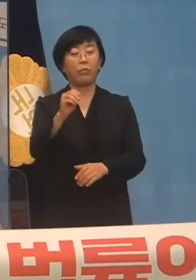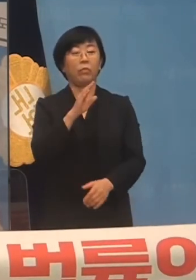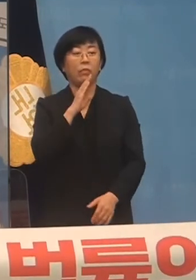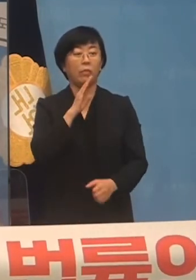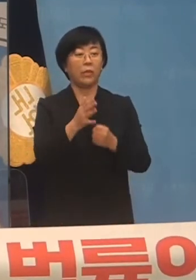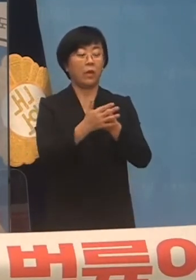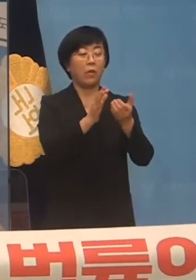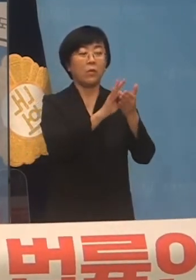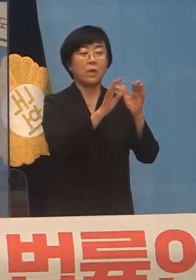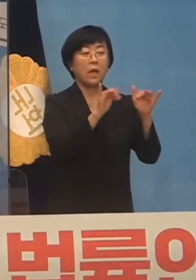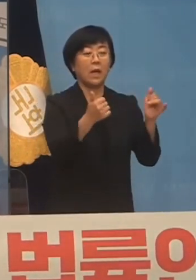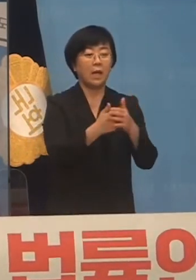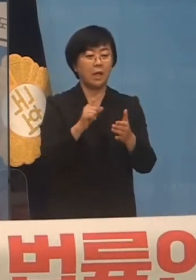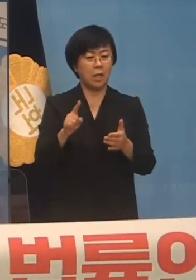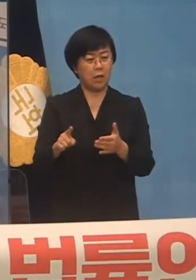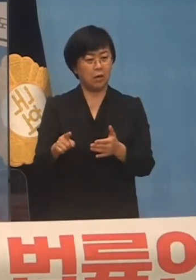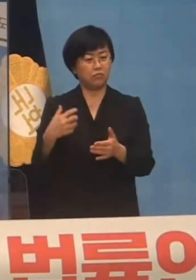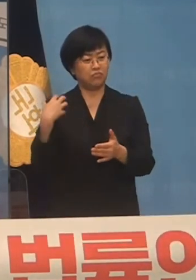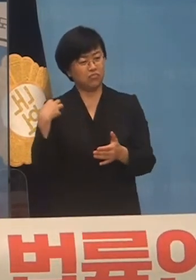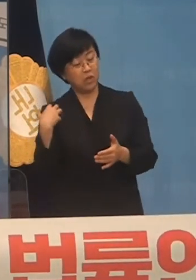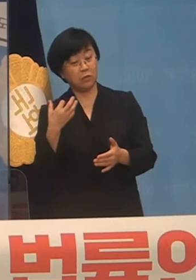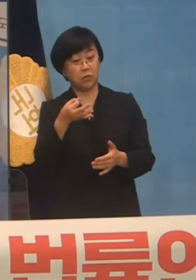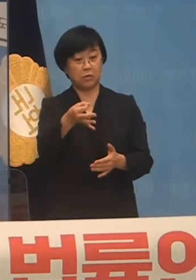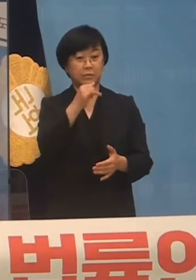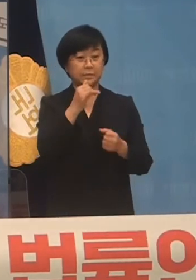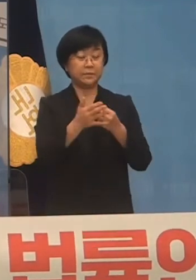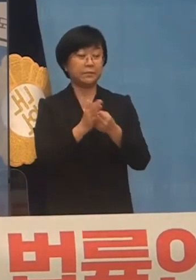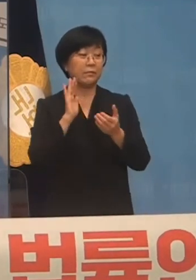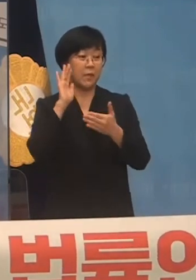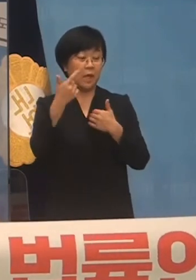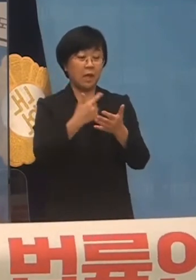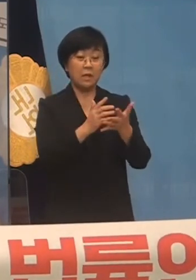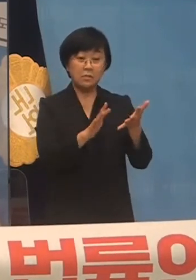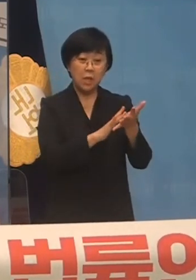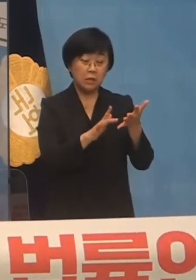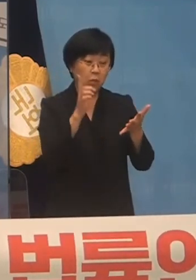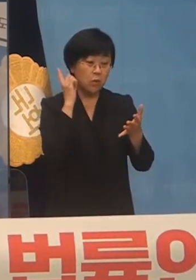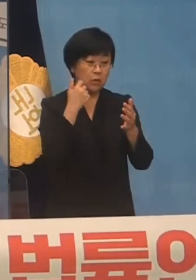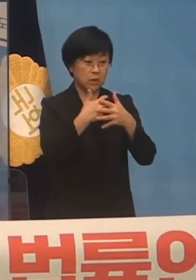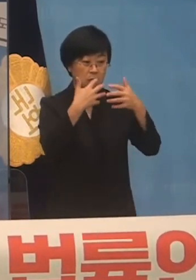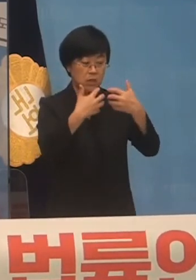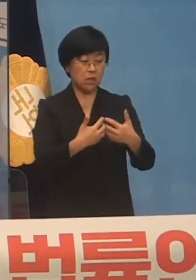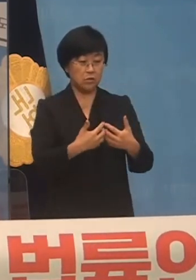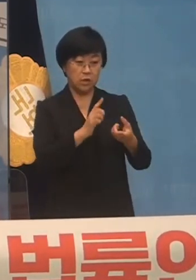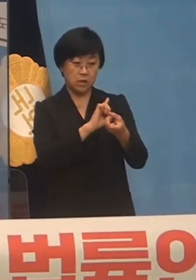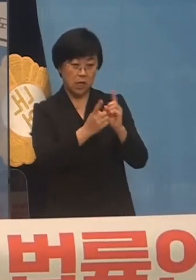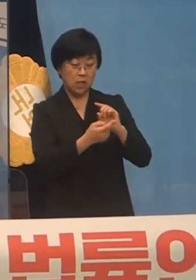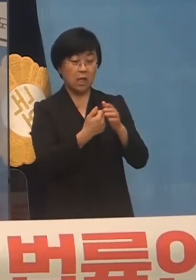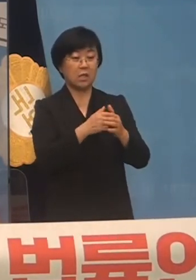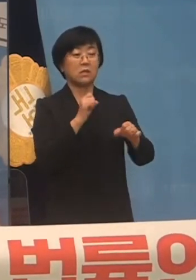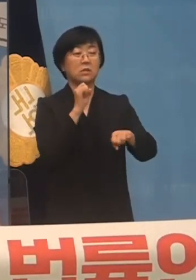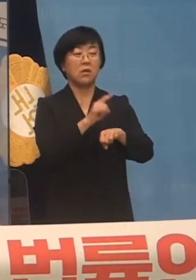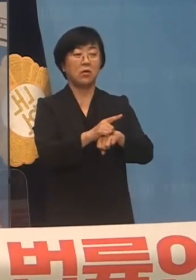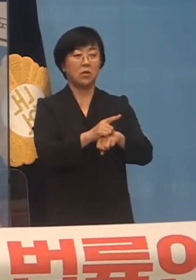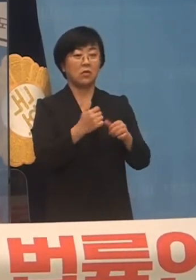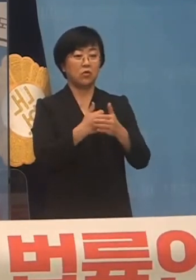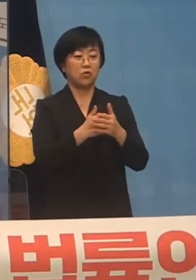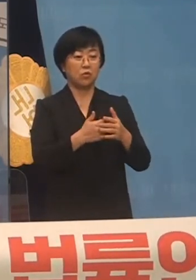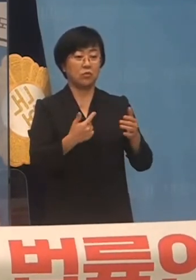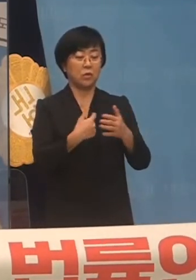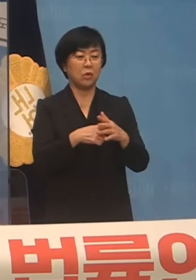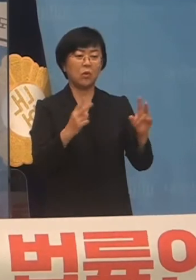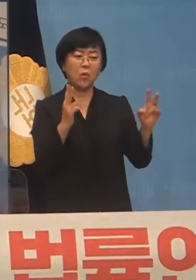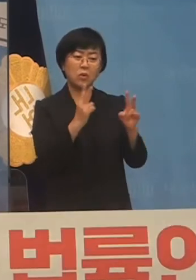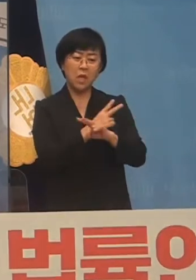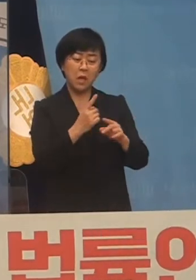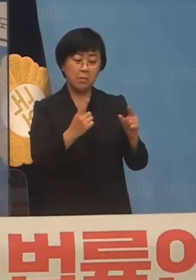되면서 소비자의 가계 통신비 부담이 증가하고 있습니다. 최근 스마트폰 기술 대체성이 적어지고 있고 교체 주기가